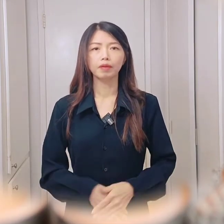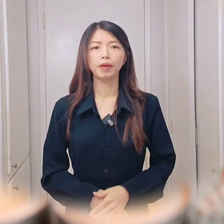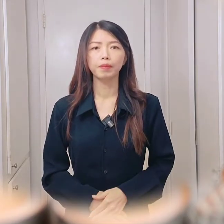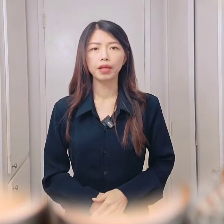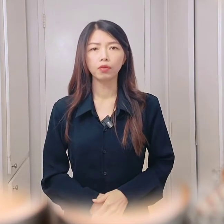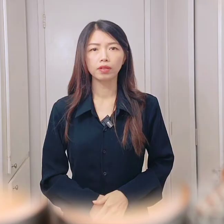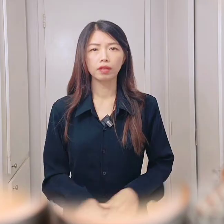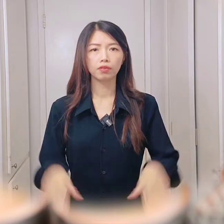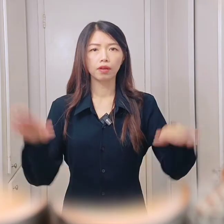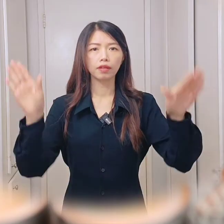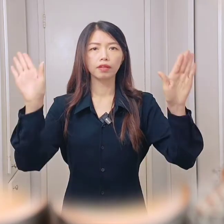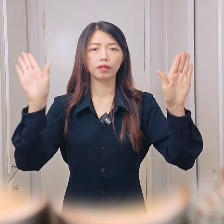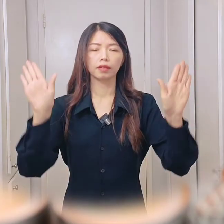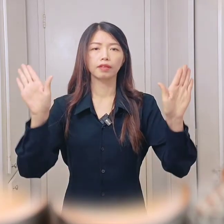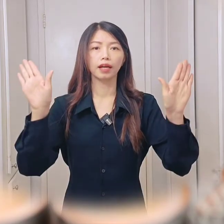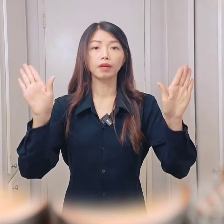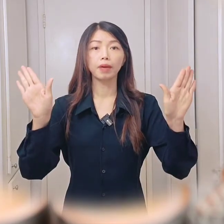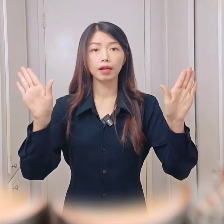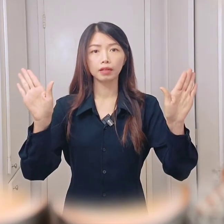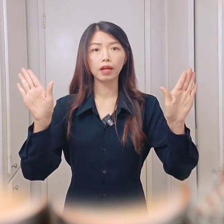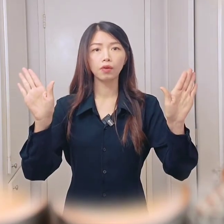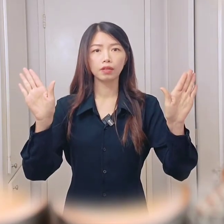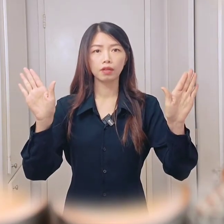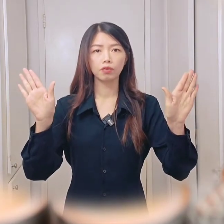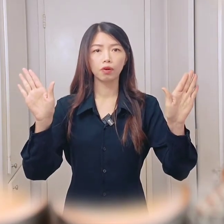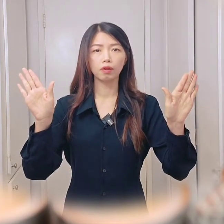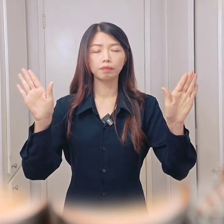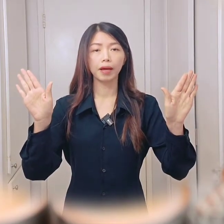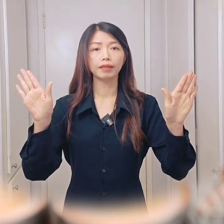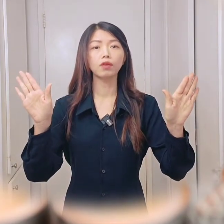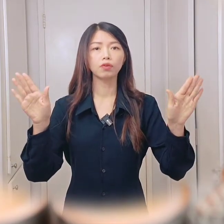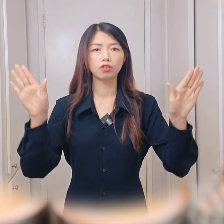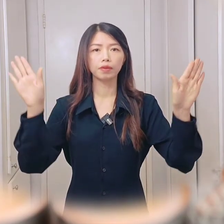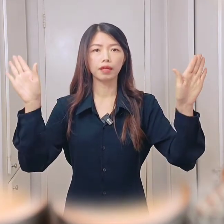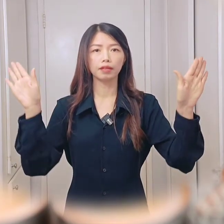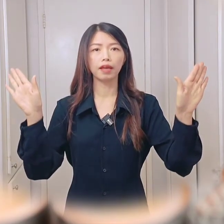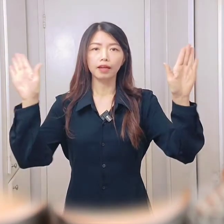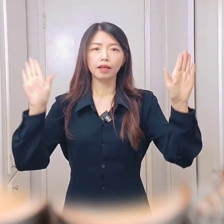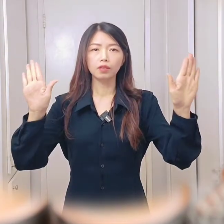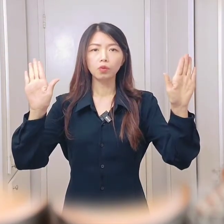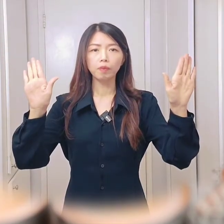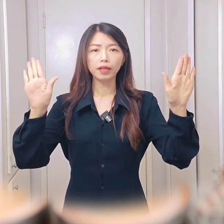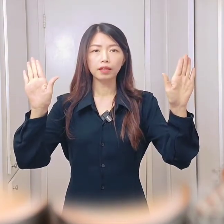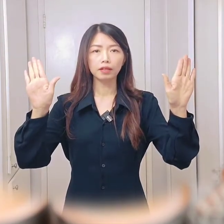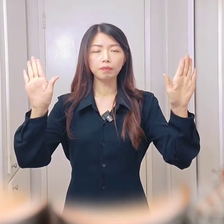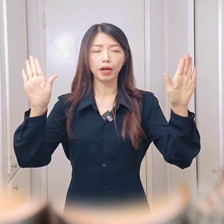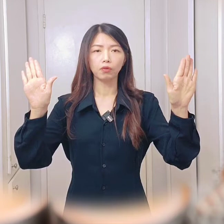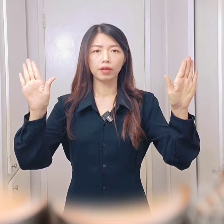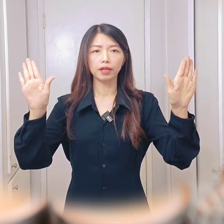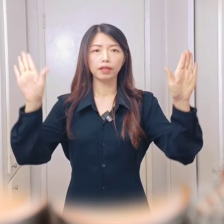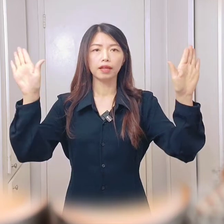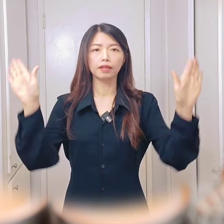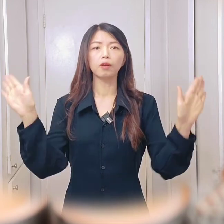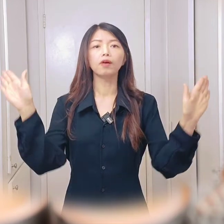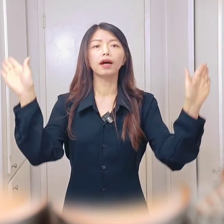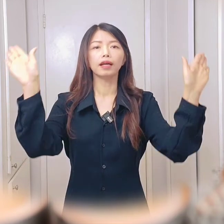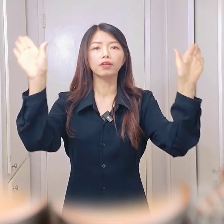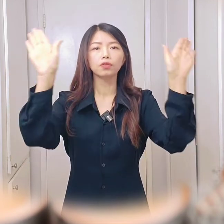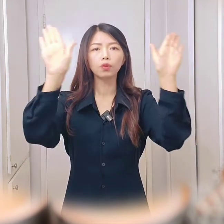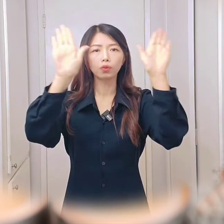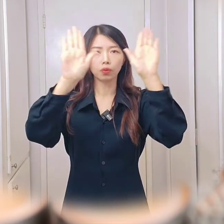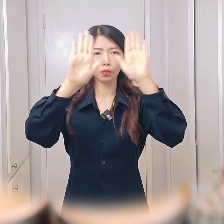밤. 밤이라고 한 데의 수어는 아까 밝다라고 한 데의 수어 반대로 해주시면 되는데요. 손바닥을 밖으로 이